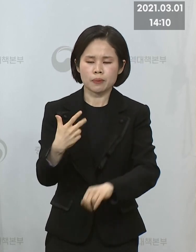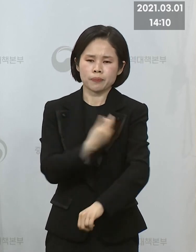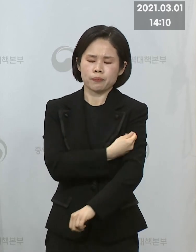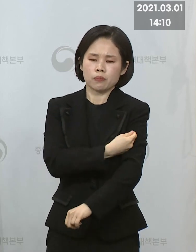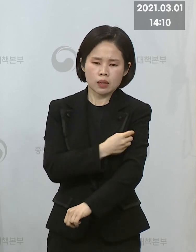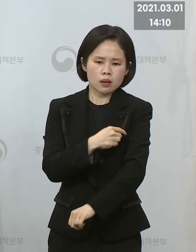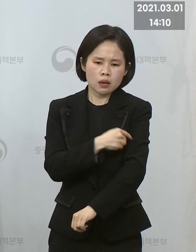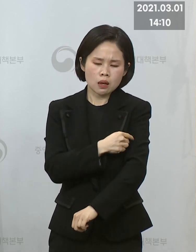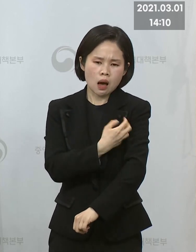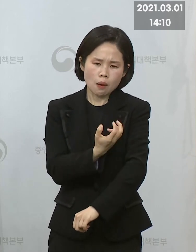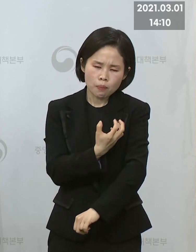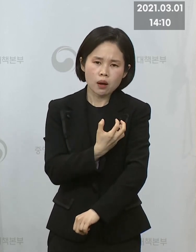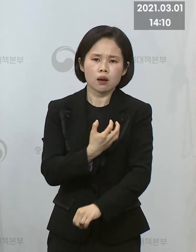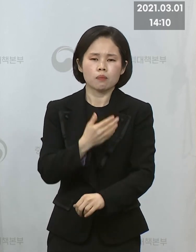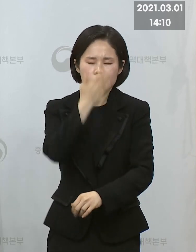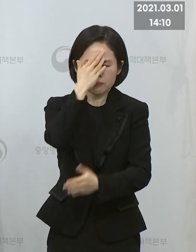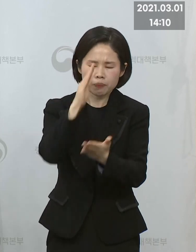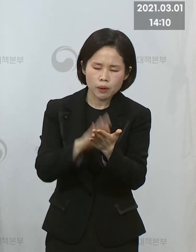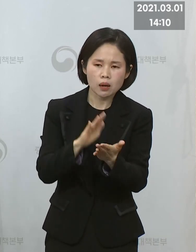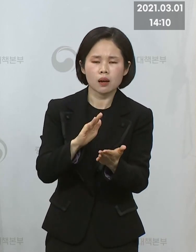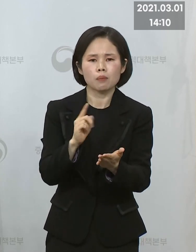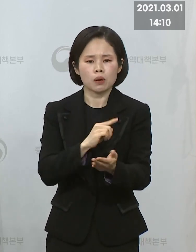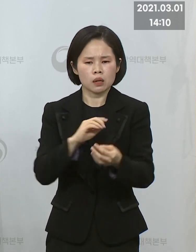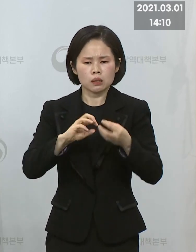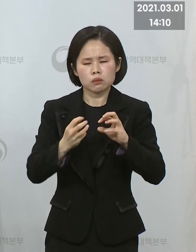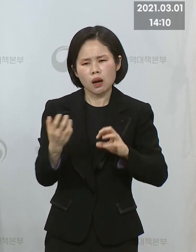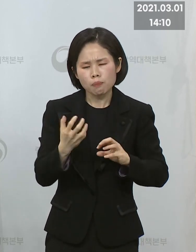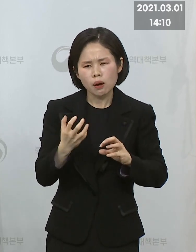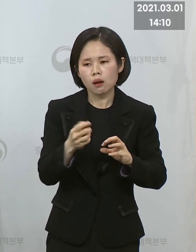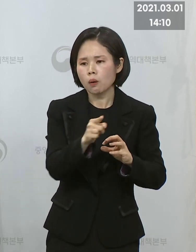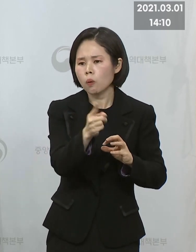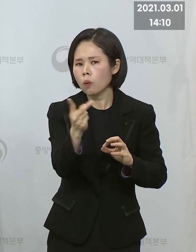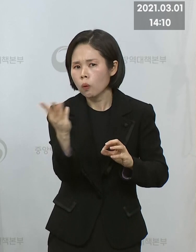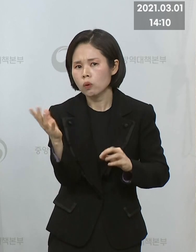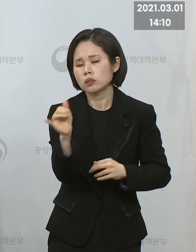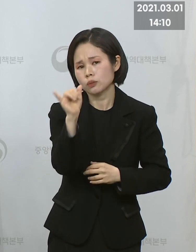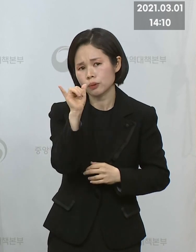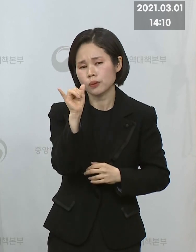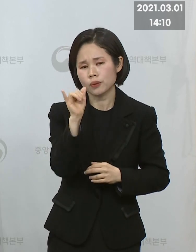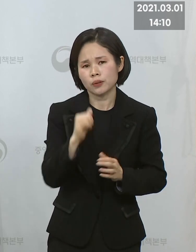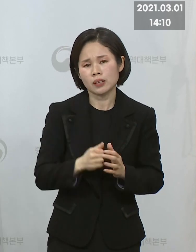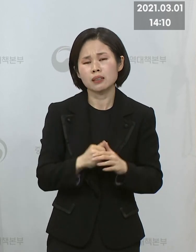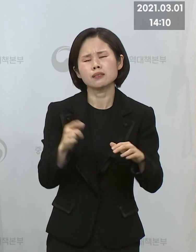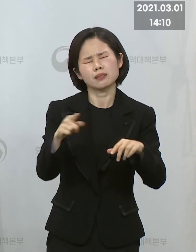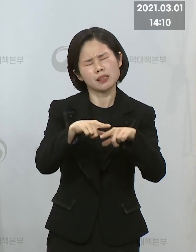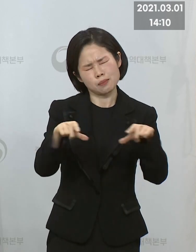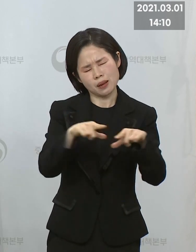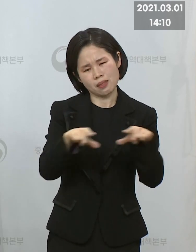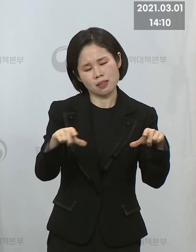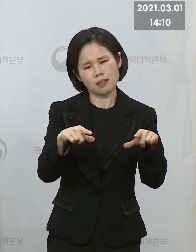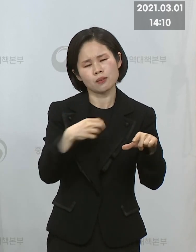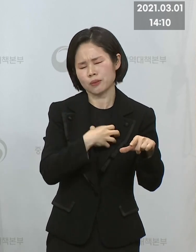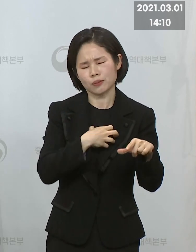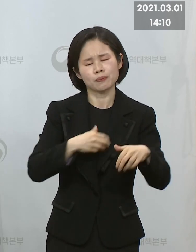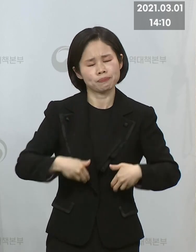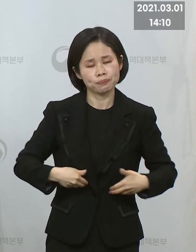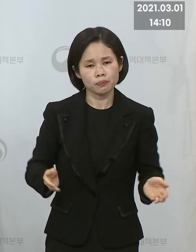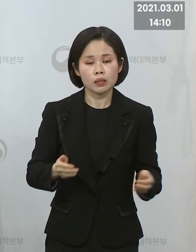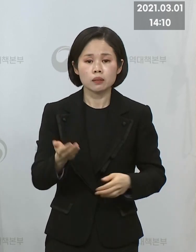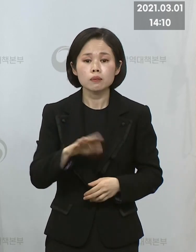발열, 근육통과 같은 그런 증상을 호소하고 있는 상황입니다. 앞서서 말씀드린 것처럼 2, 3일이